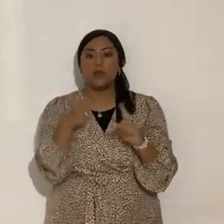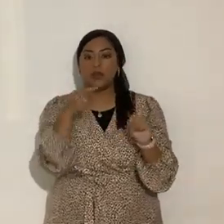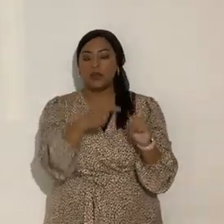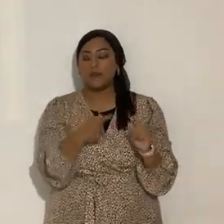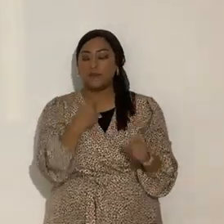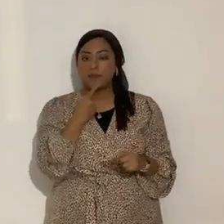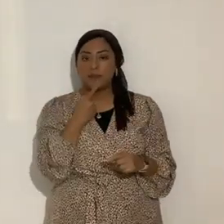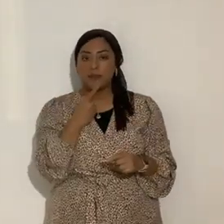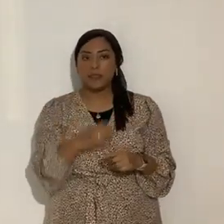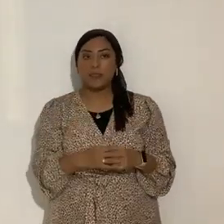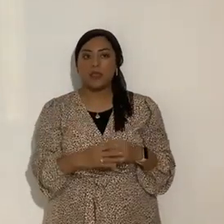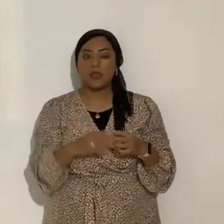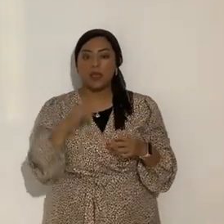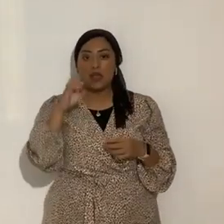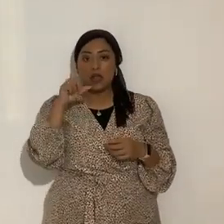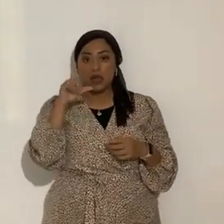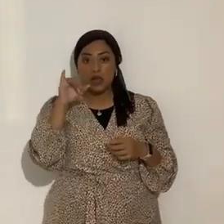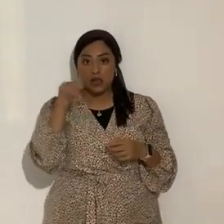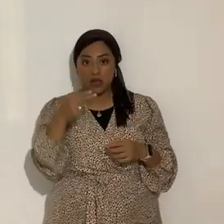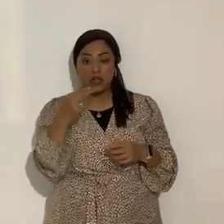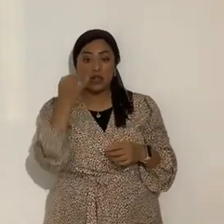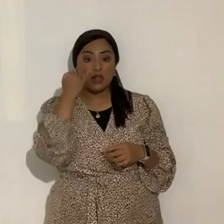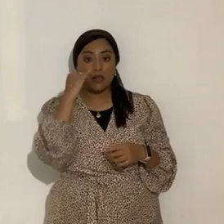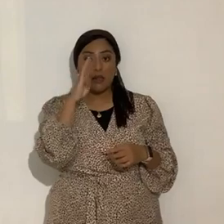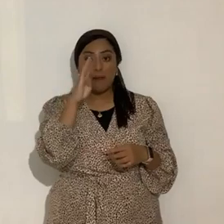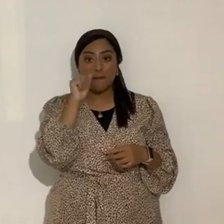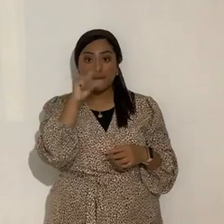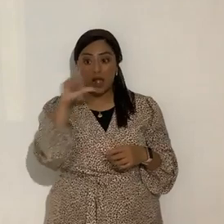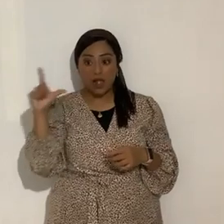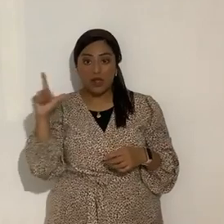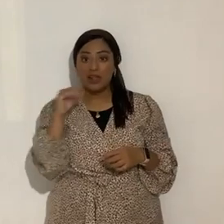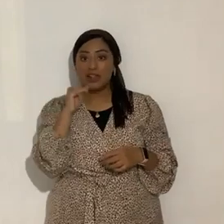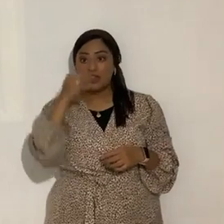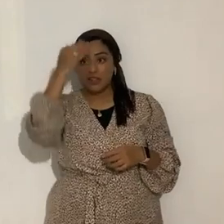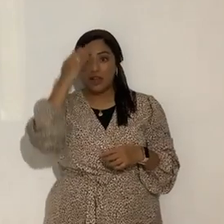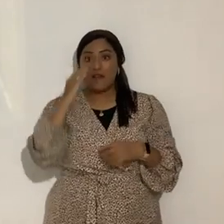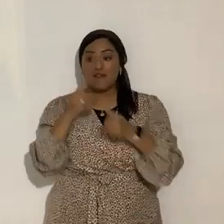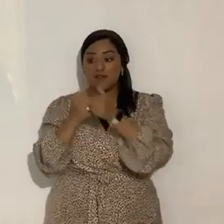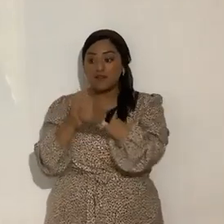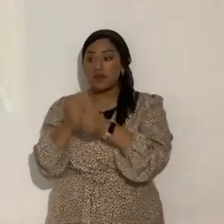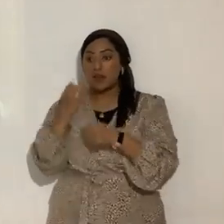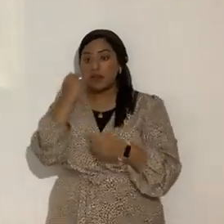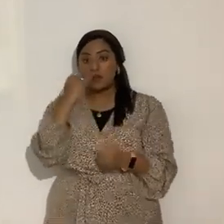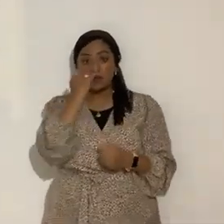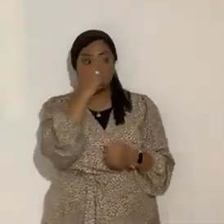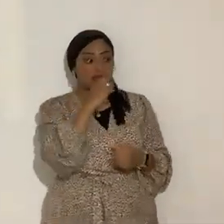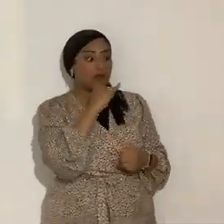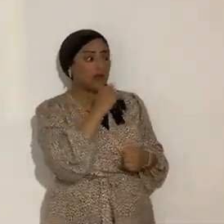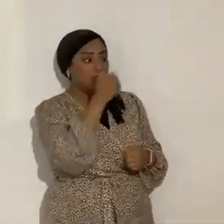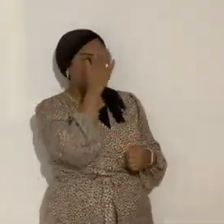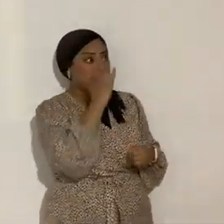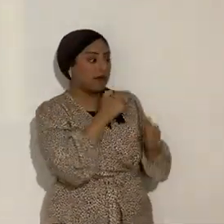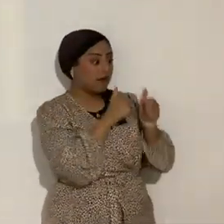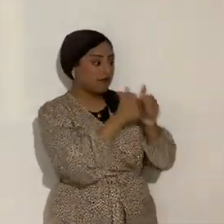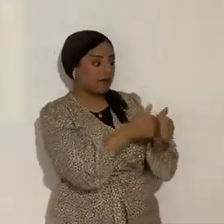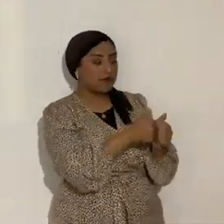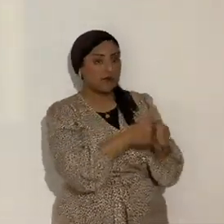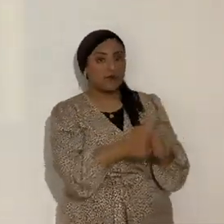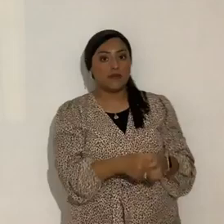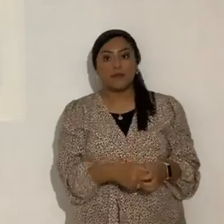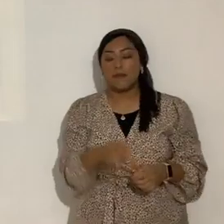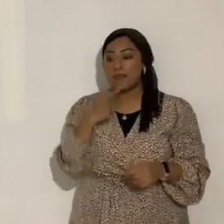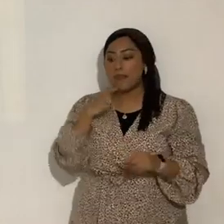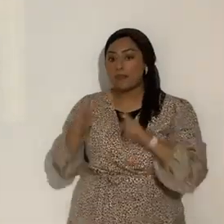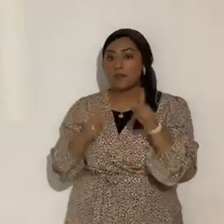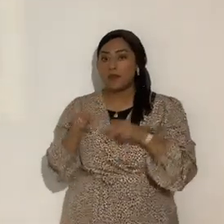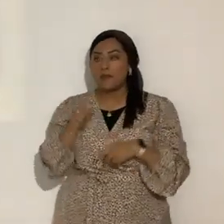dijo Elías, si Baal es Dios, seguirle. Y si Yahweh es Elohim, seguirle. Y dice ahí que el